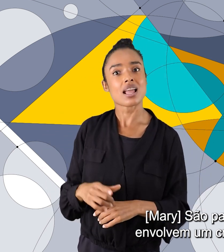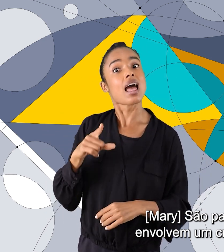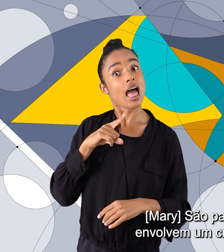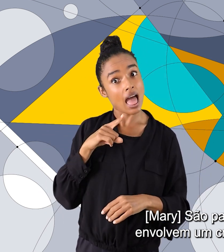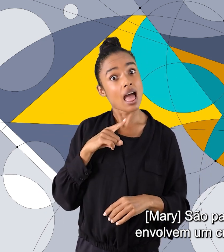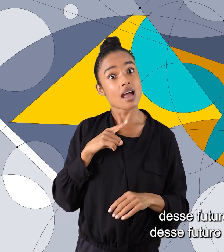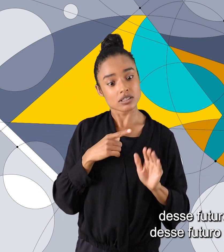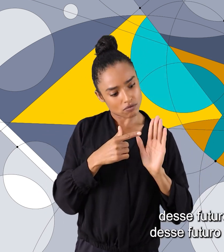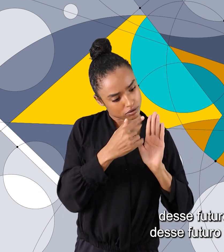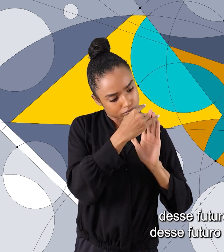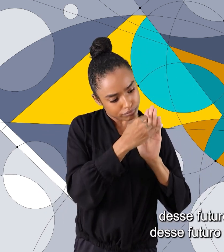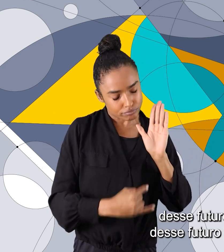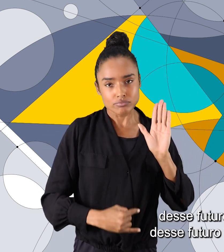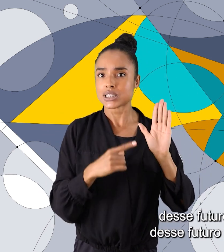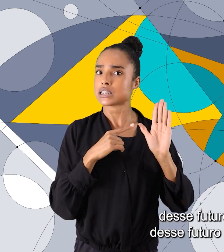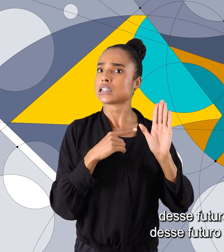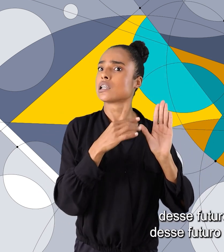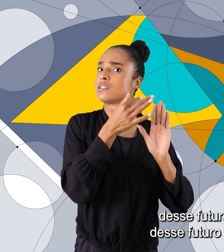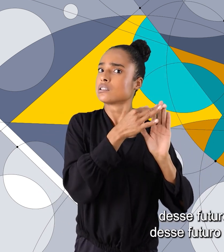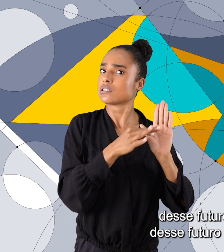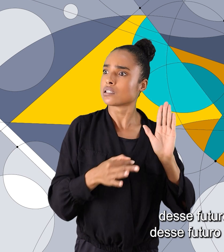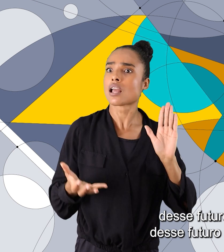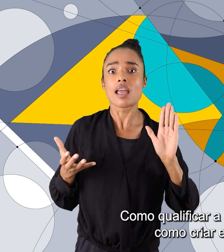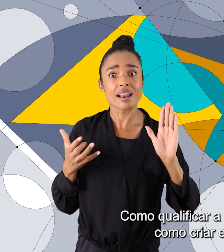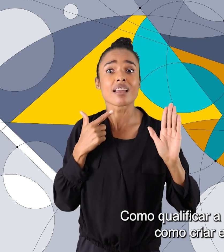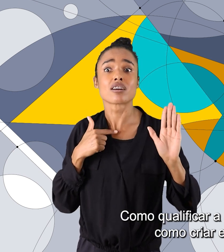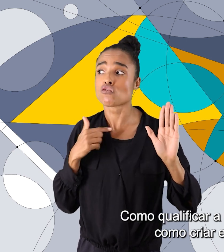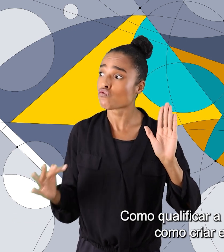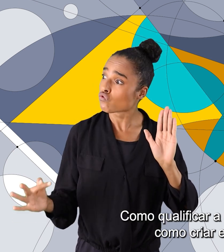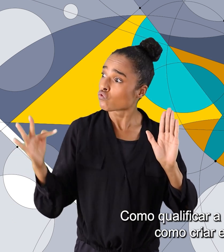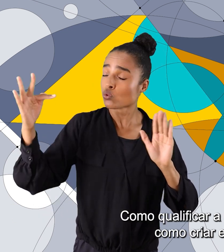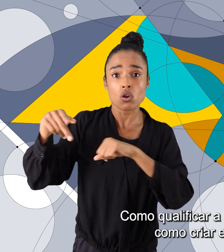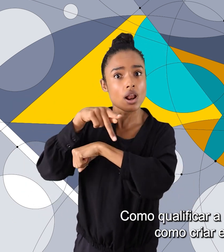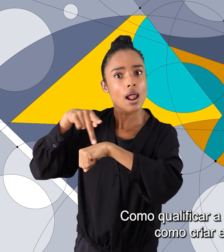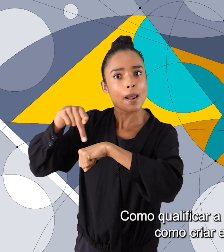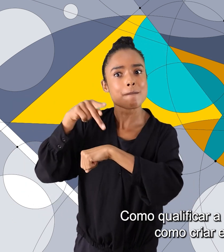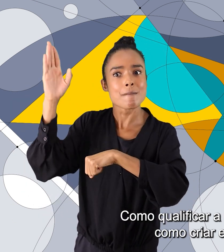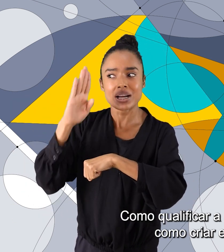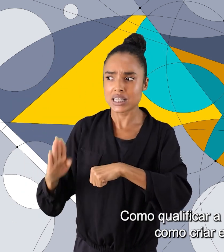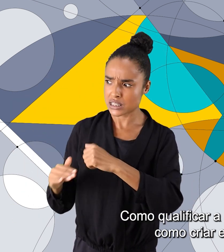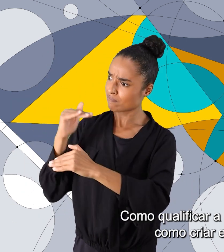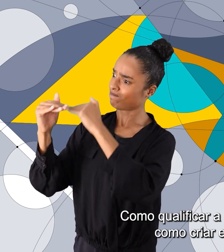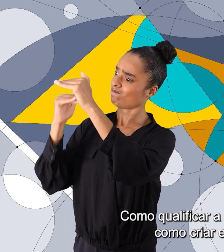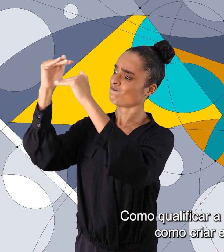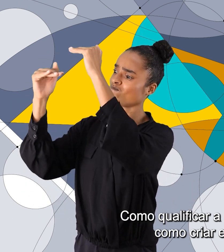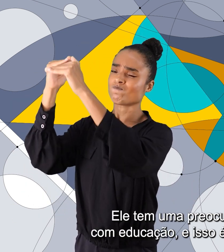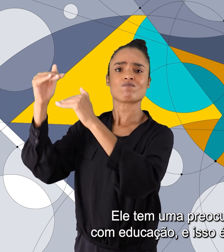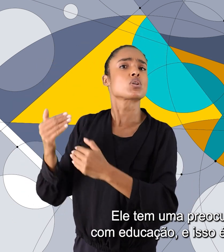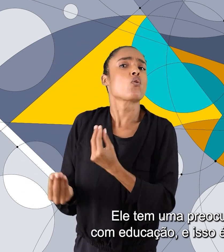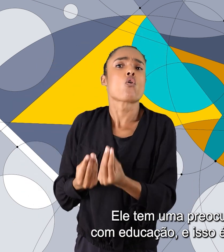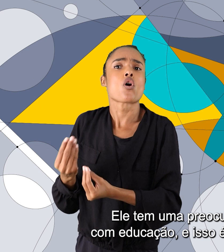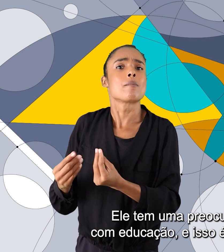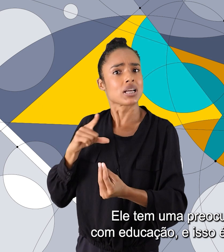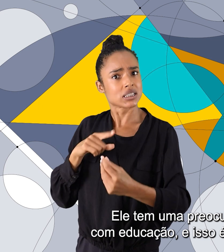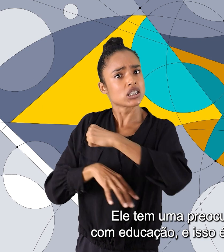o crescimento desse futuro país, desse futuro império, como qualificar a mão de obra, como criar escolas. Ele tem